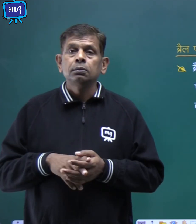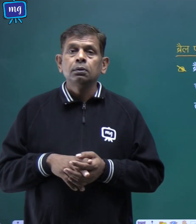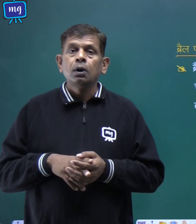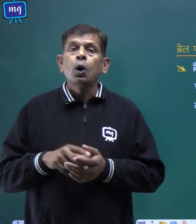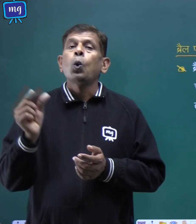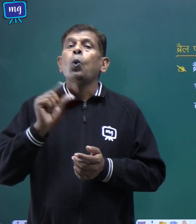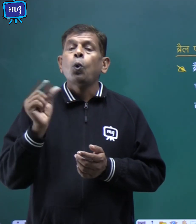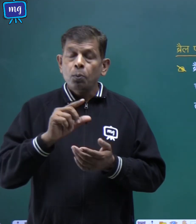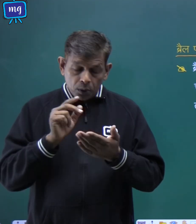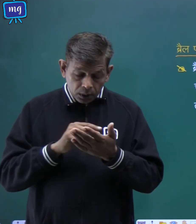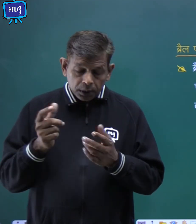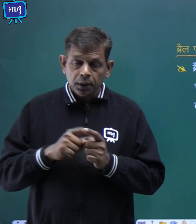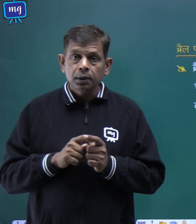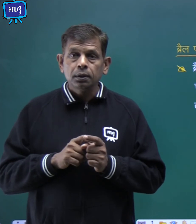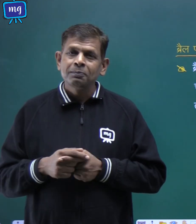उपयोग करके